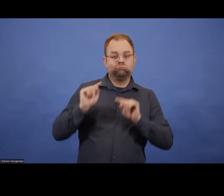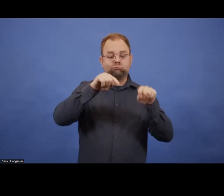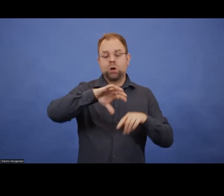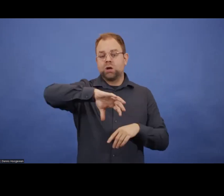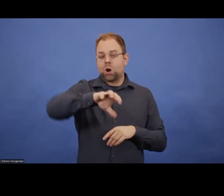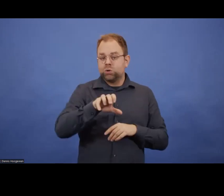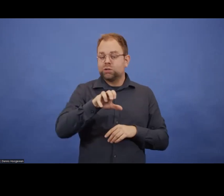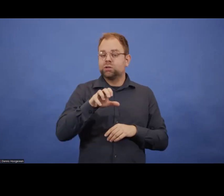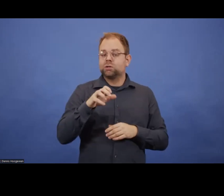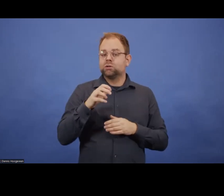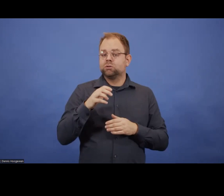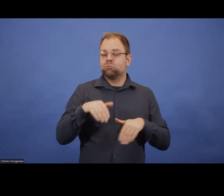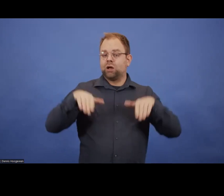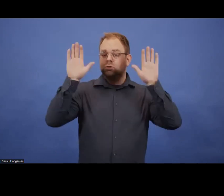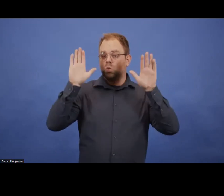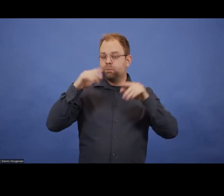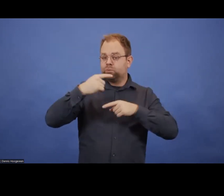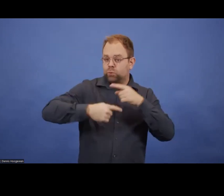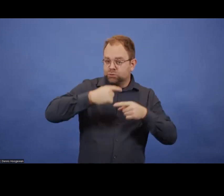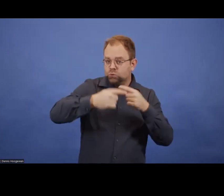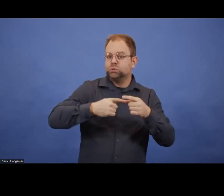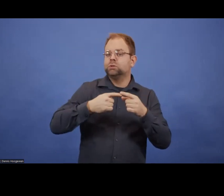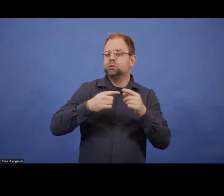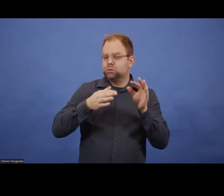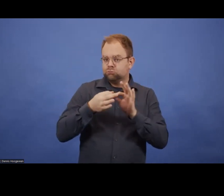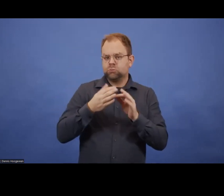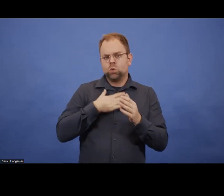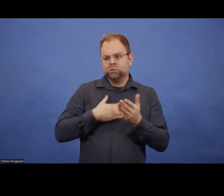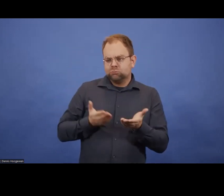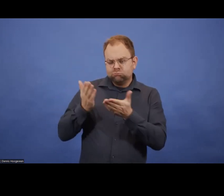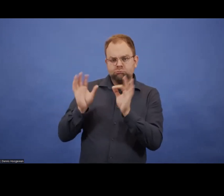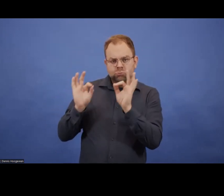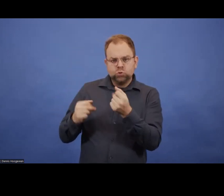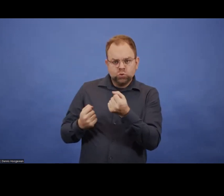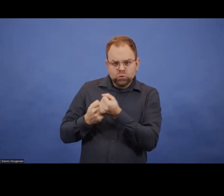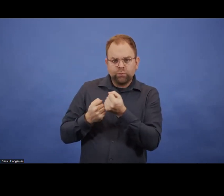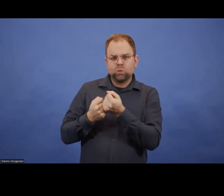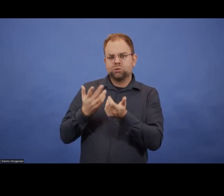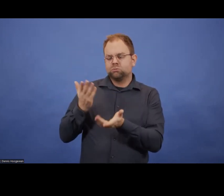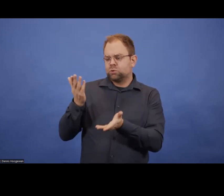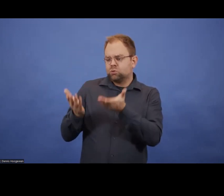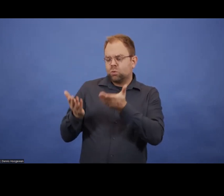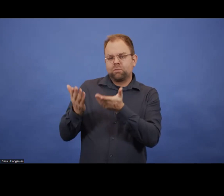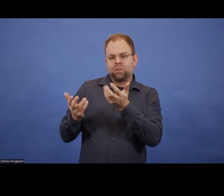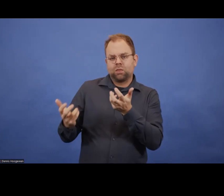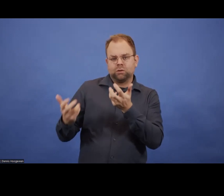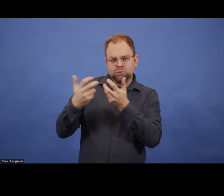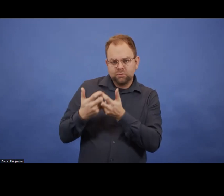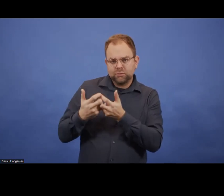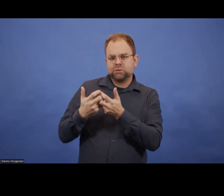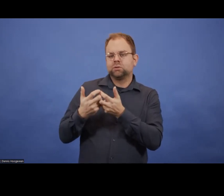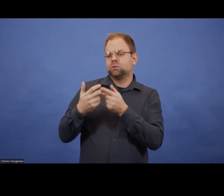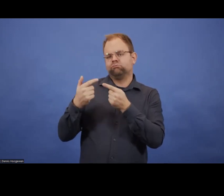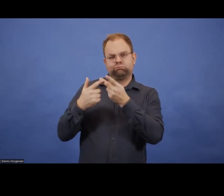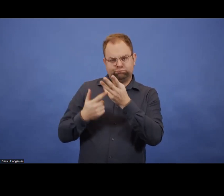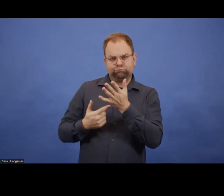cuanto al apoyo y ajustes razonables, pero también un asilo es difícil